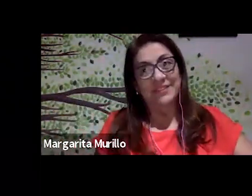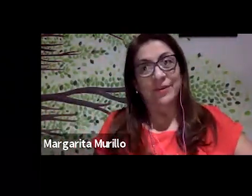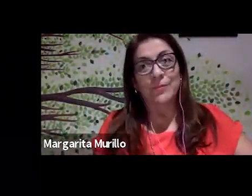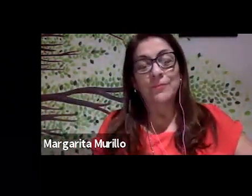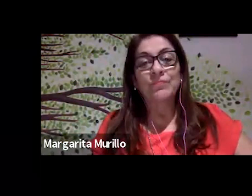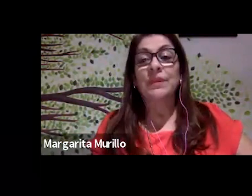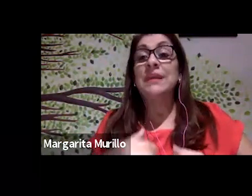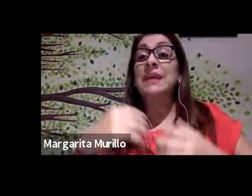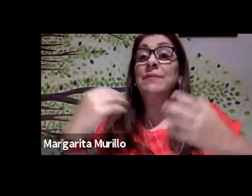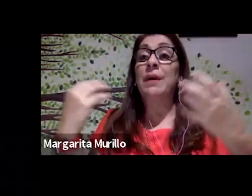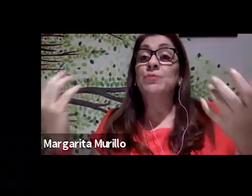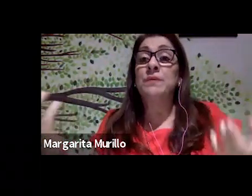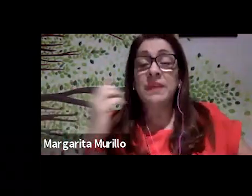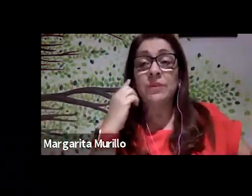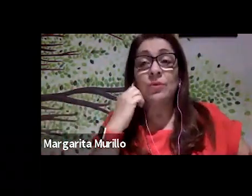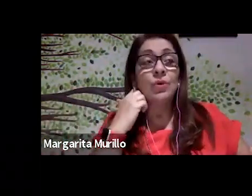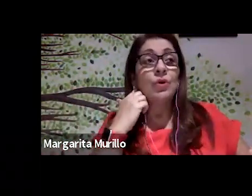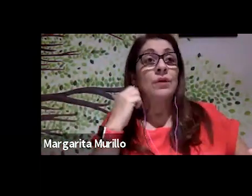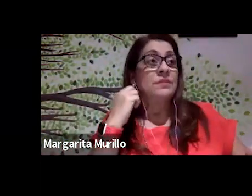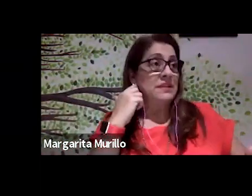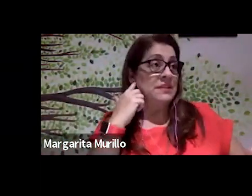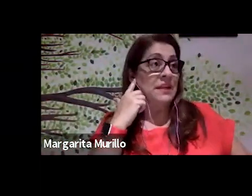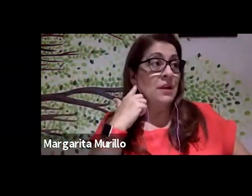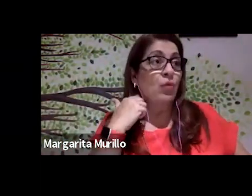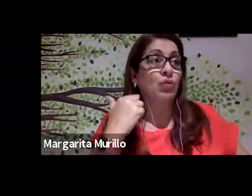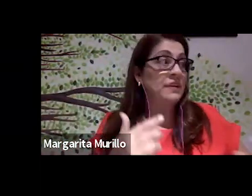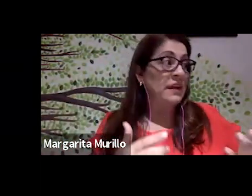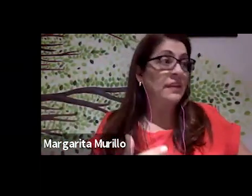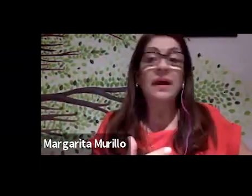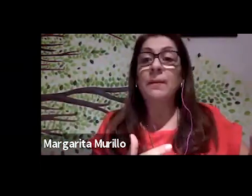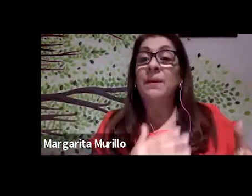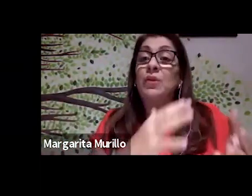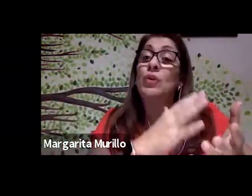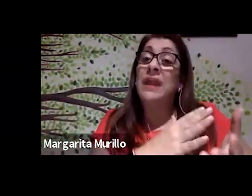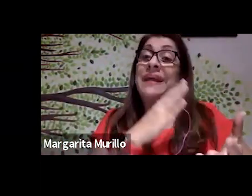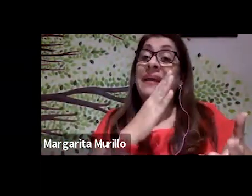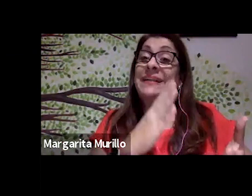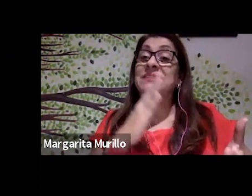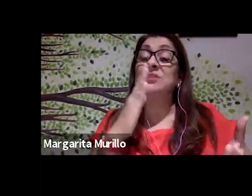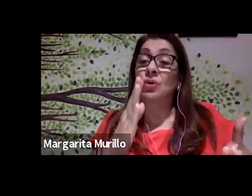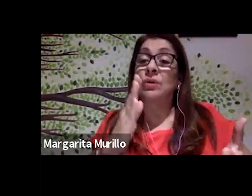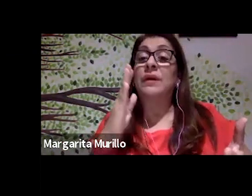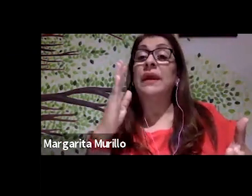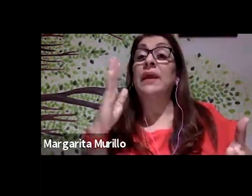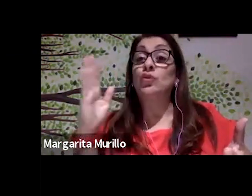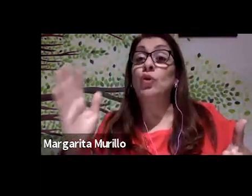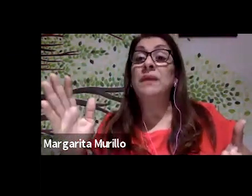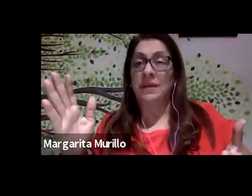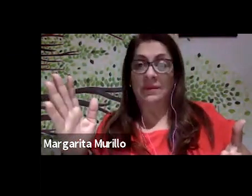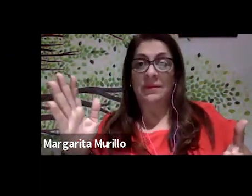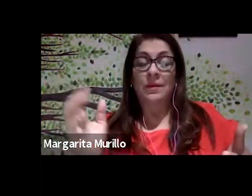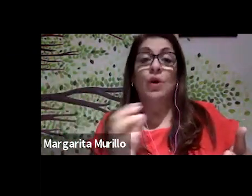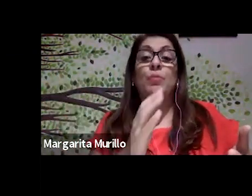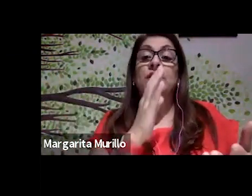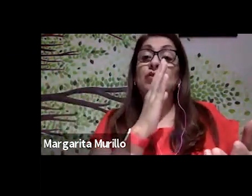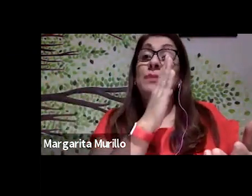y necesitado y que habíamos vivido desde la cotidianidad pero con la enajenación económica